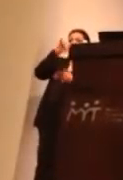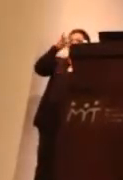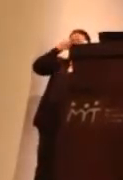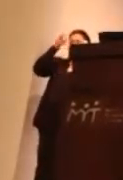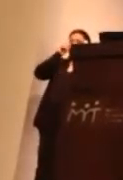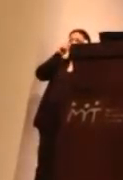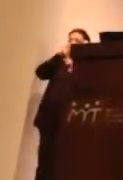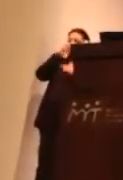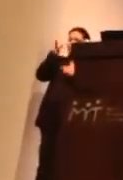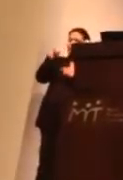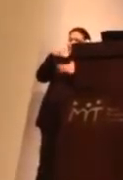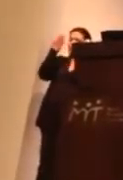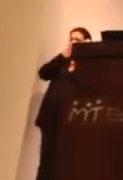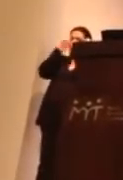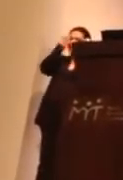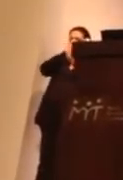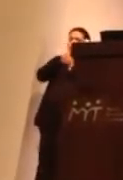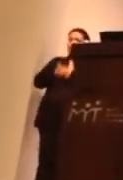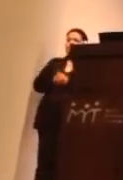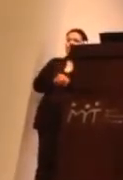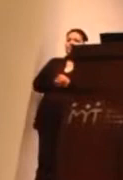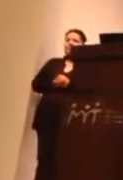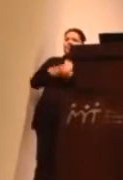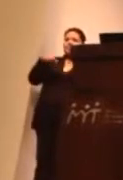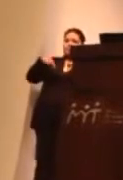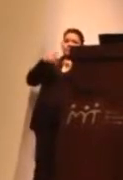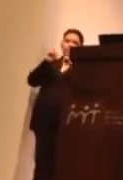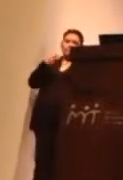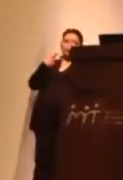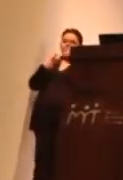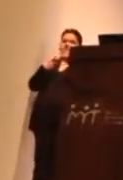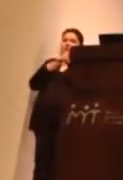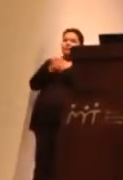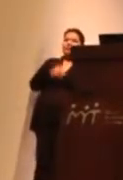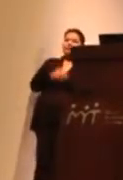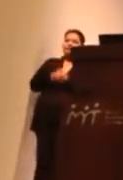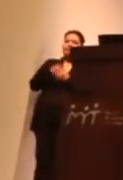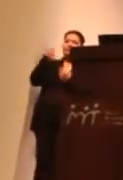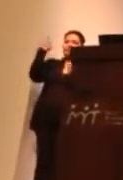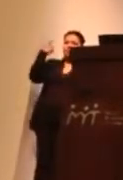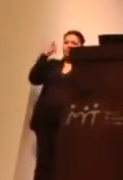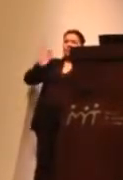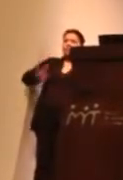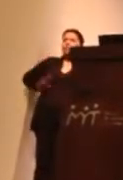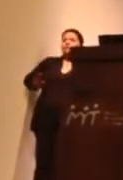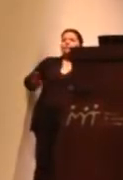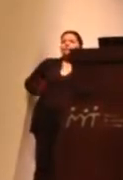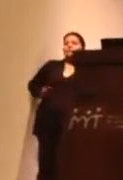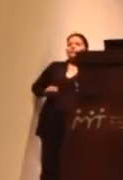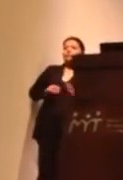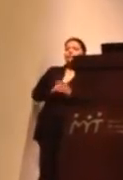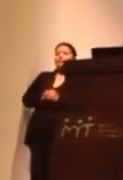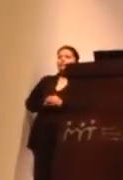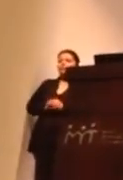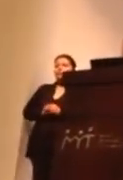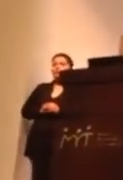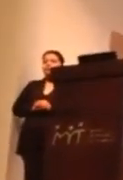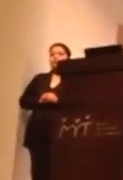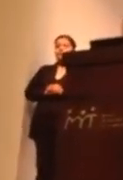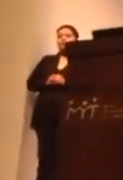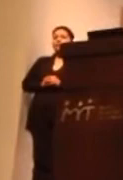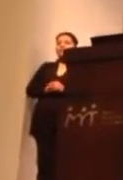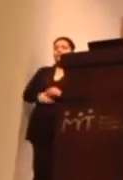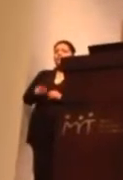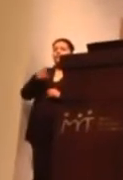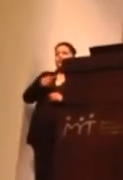estamos con niños. Ahorita vamos a ver algunas características o algunos